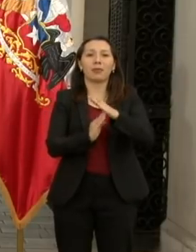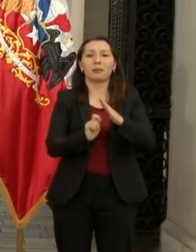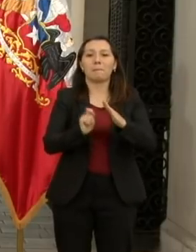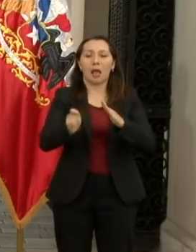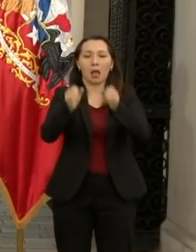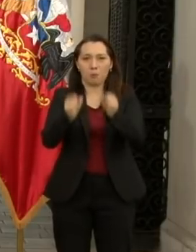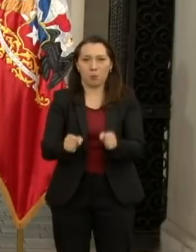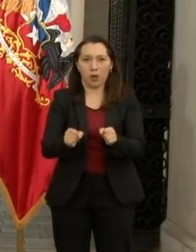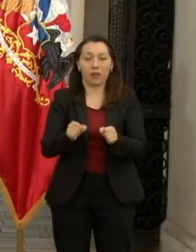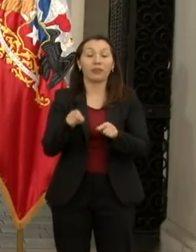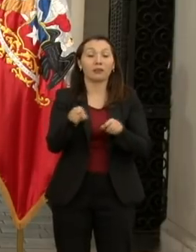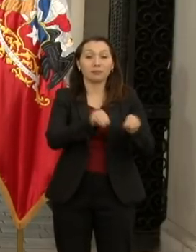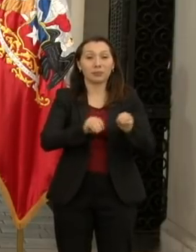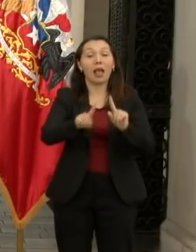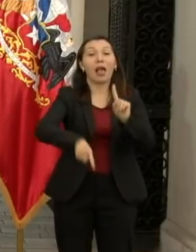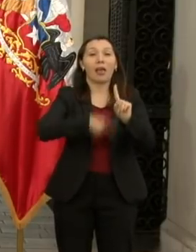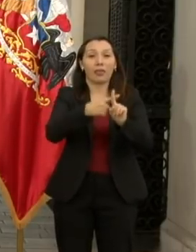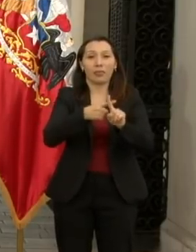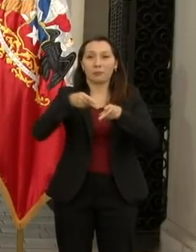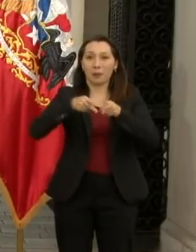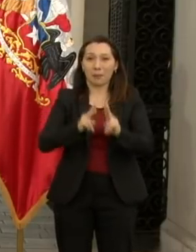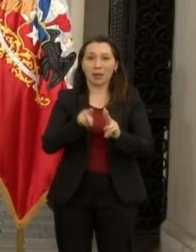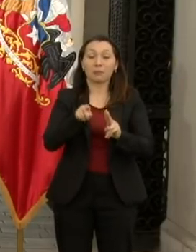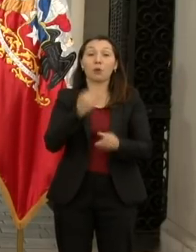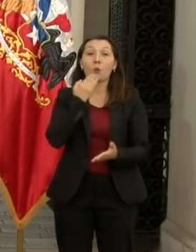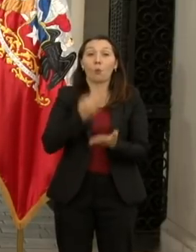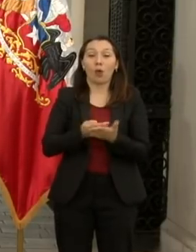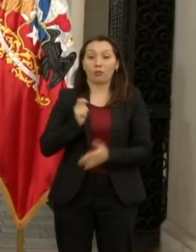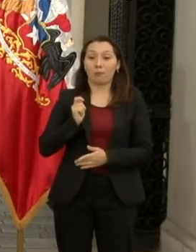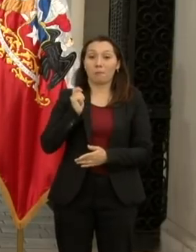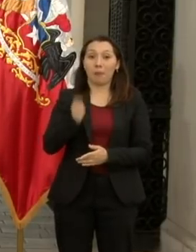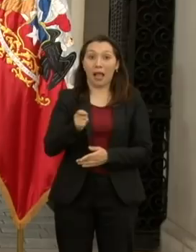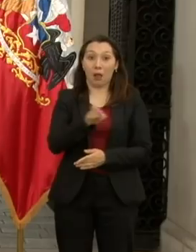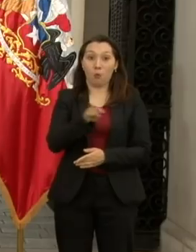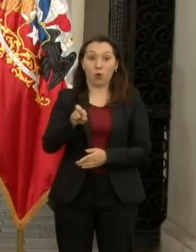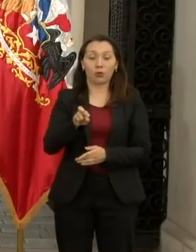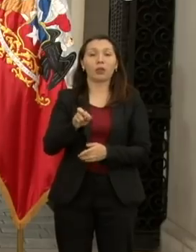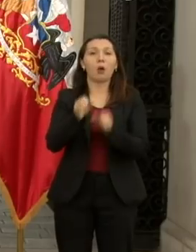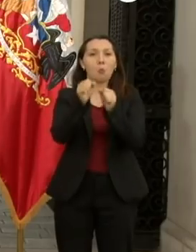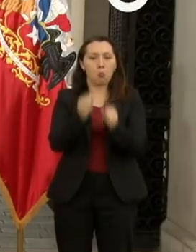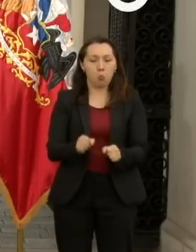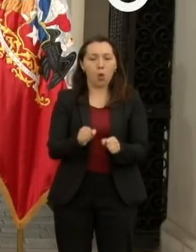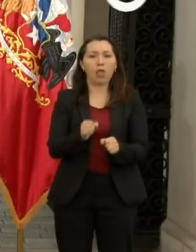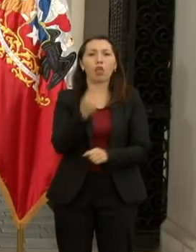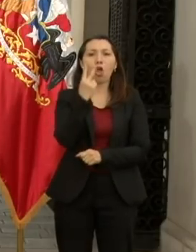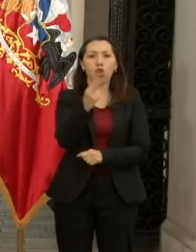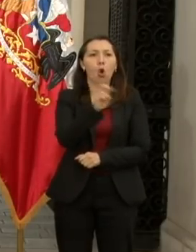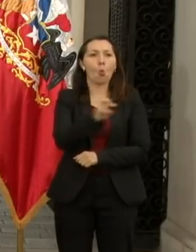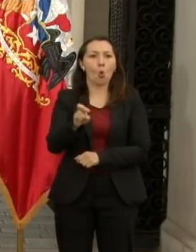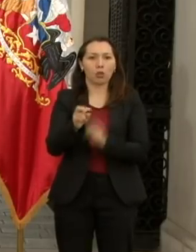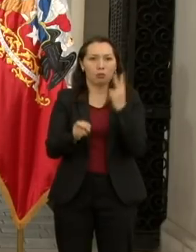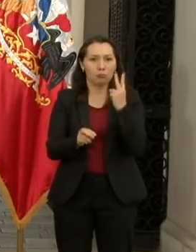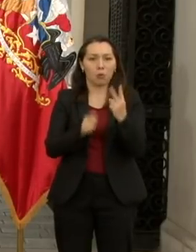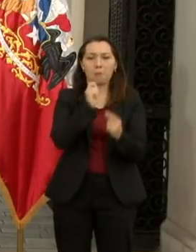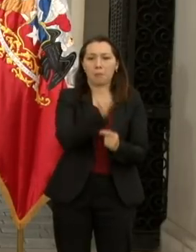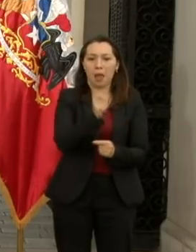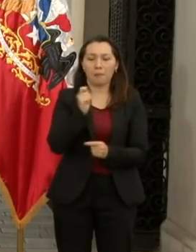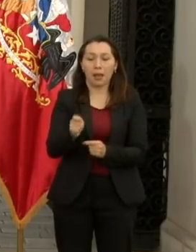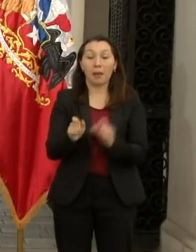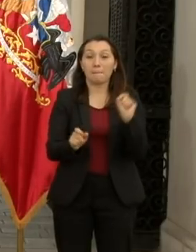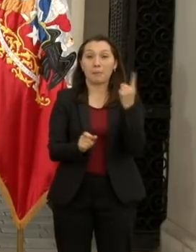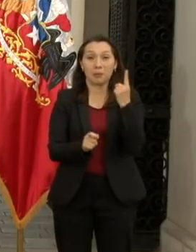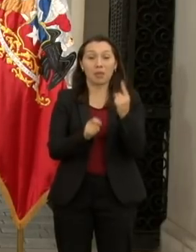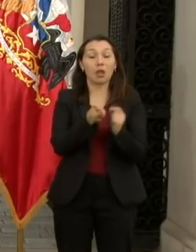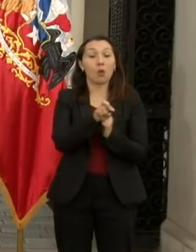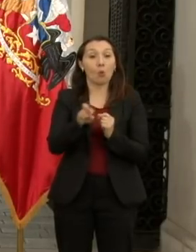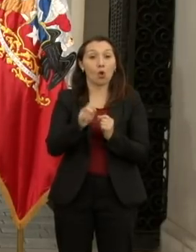Y adicionalmente permitirá que cuando se pague esta cuota se pueda pagar en 2 cuotas. La